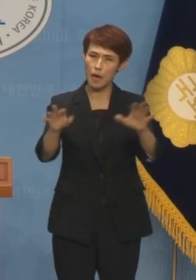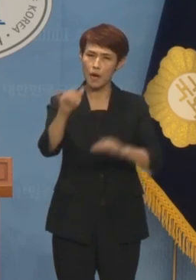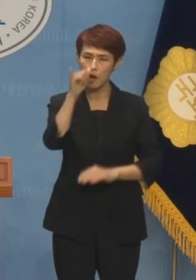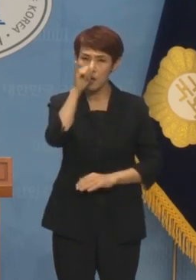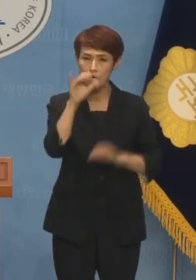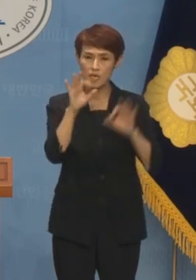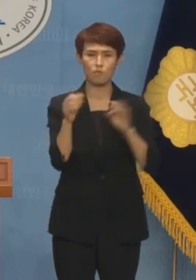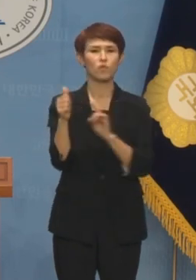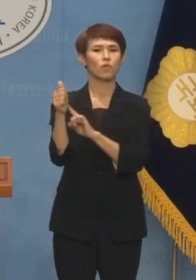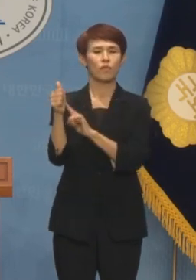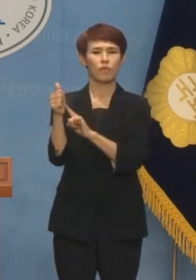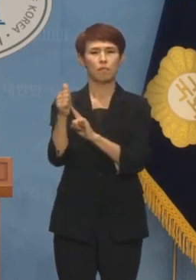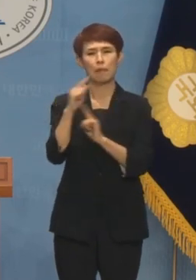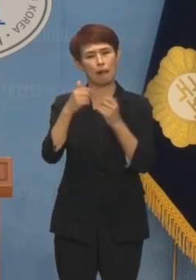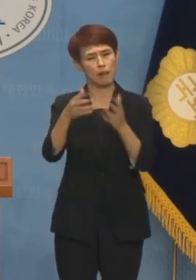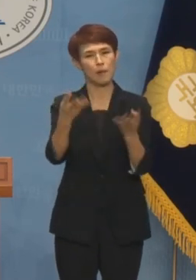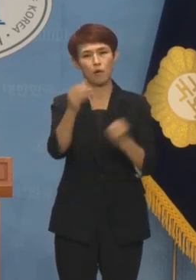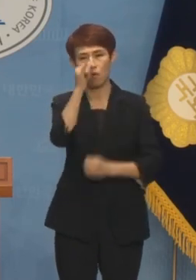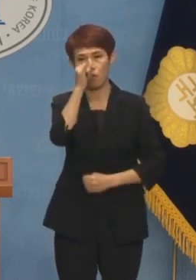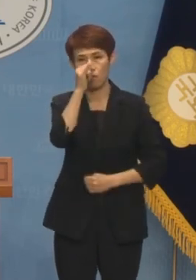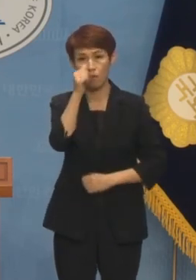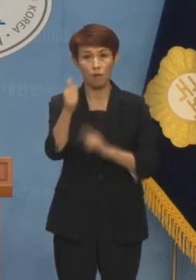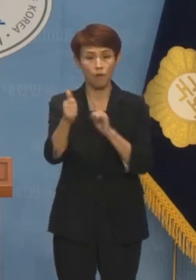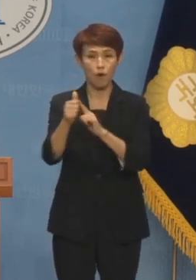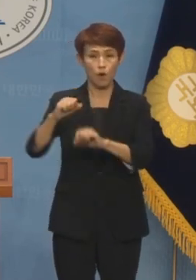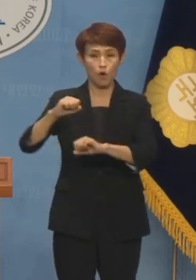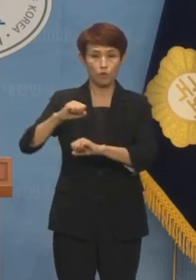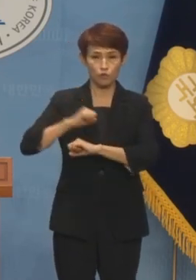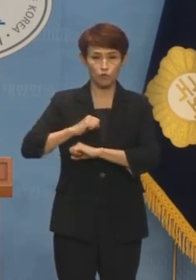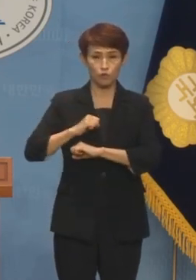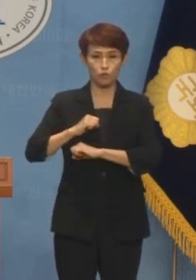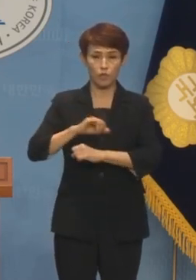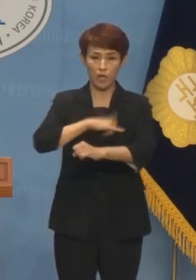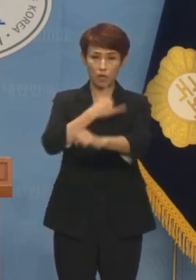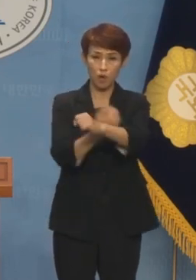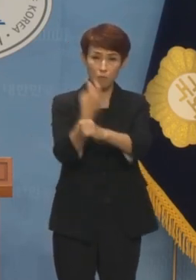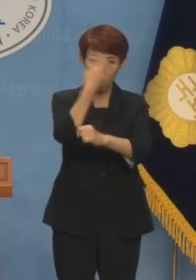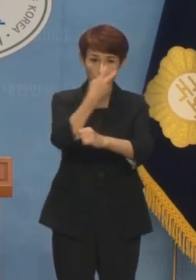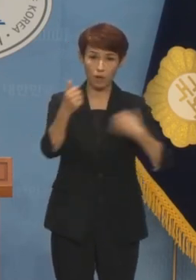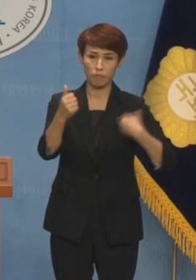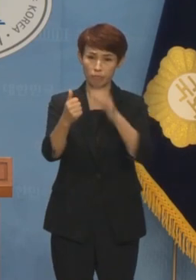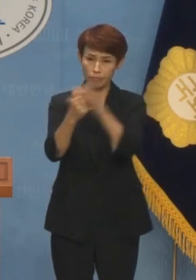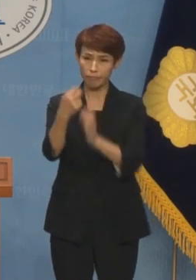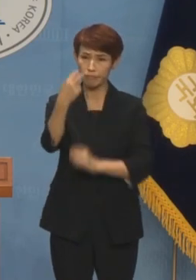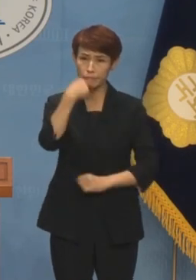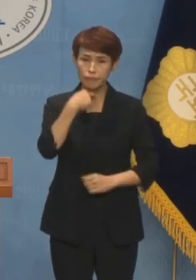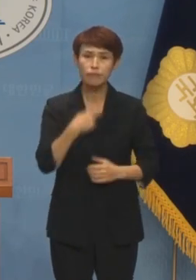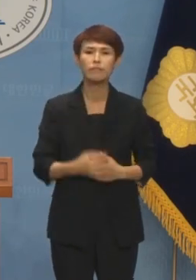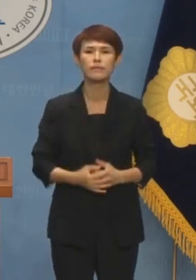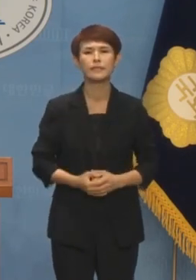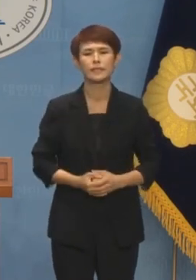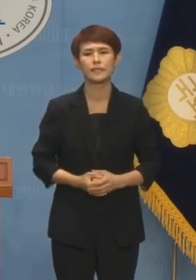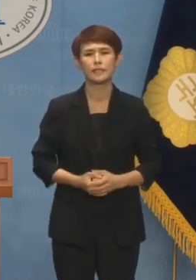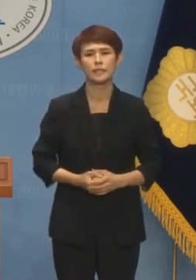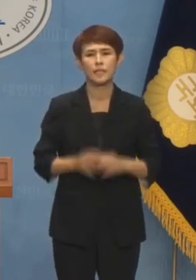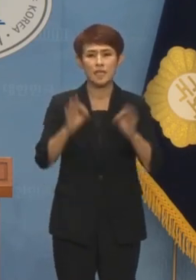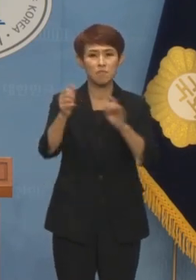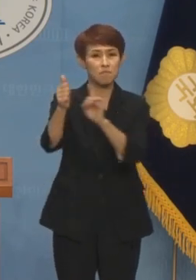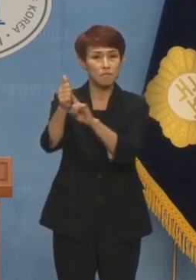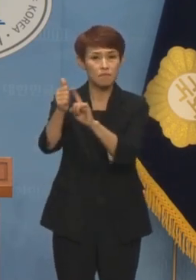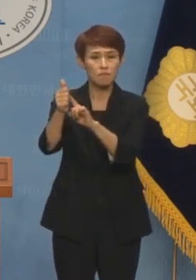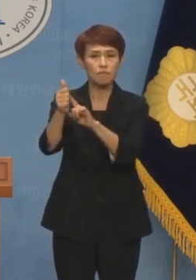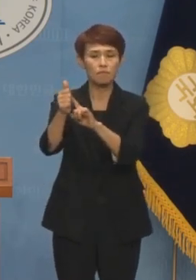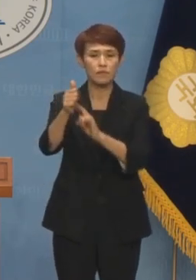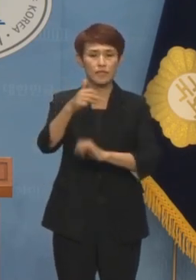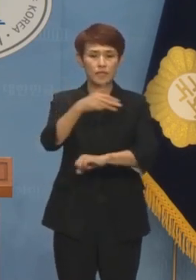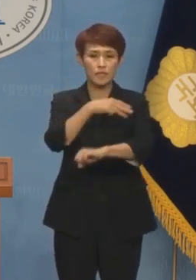김 위원은 끔찍하게도 군인권 보호관을 겸하고 있기도 합니다. 김 위원은